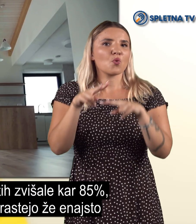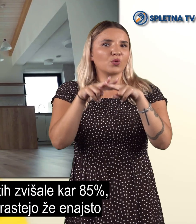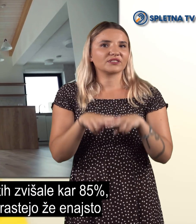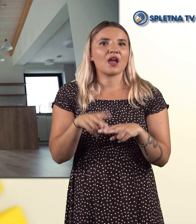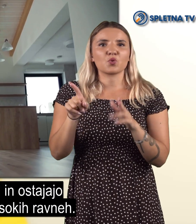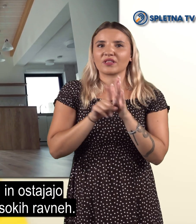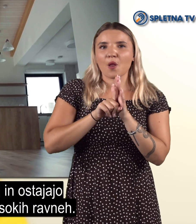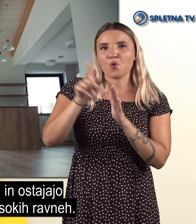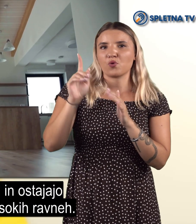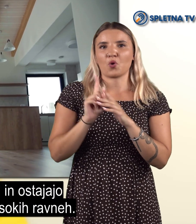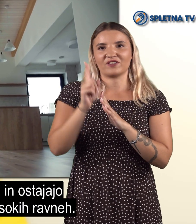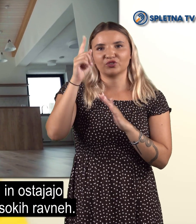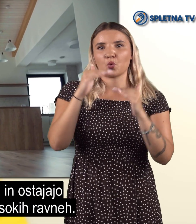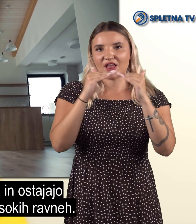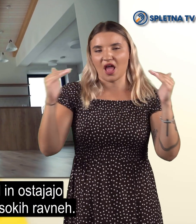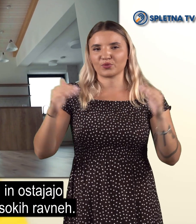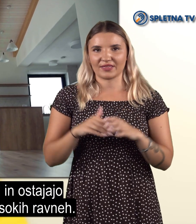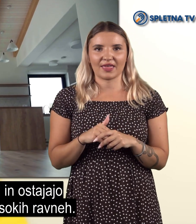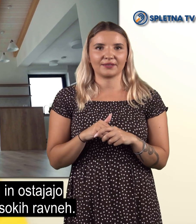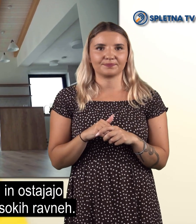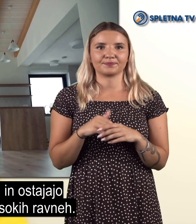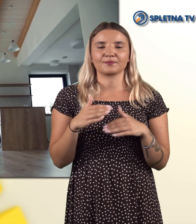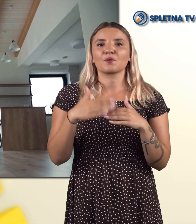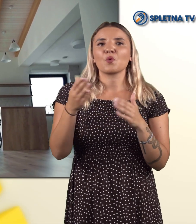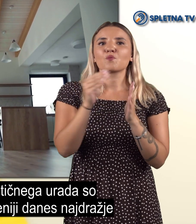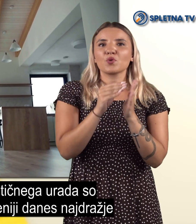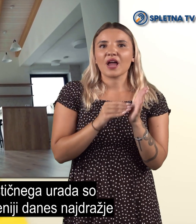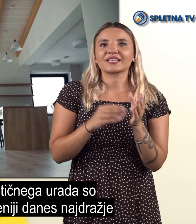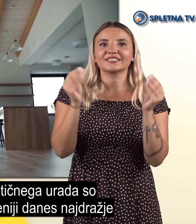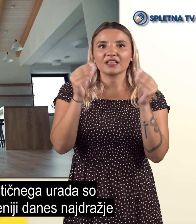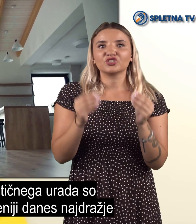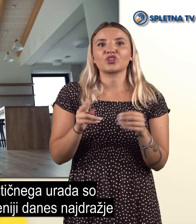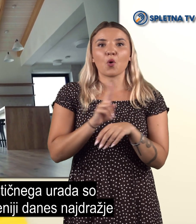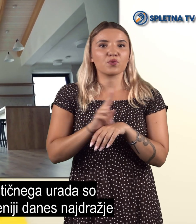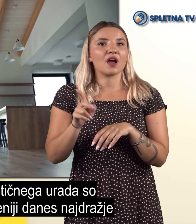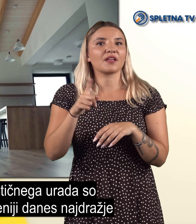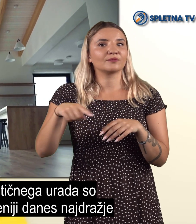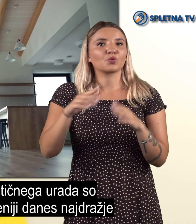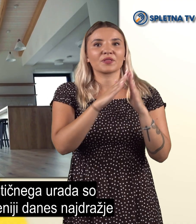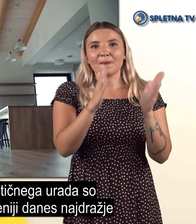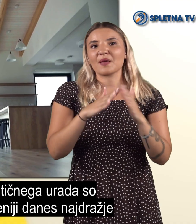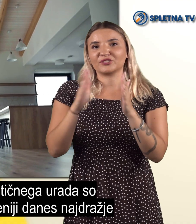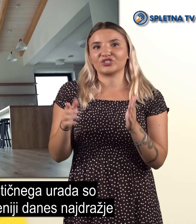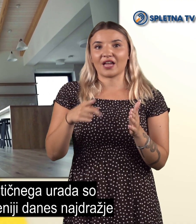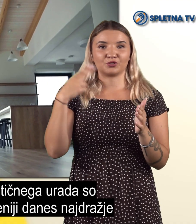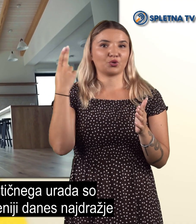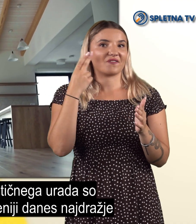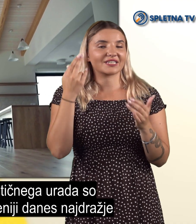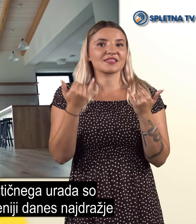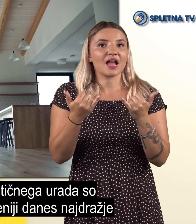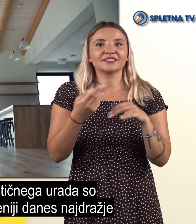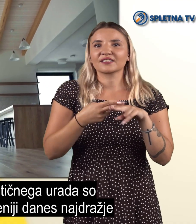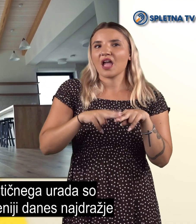11. leto zapored in ostajajo na rekordno visokih ravneh. Po podatkih Statističnega urada so nepremičnine